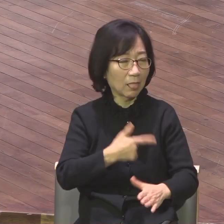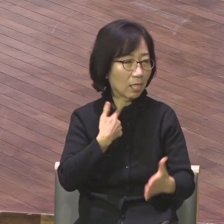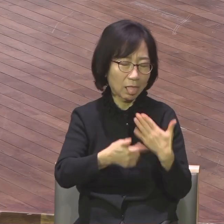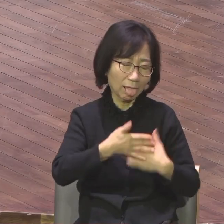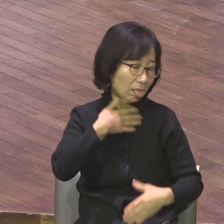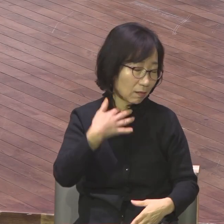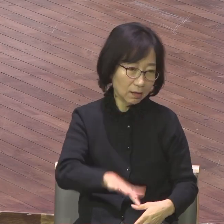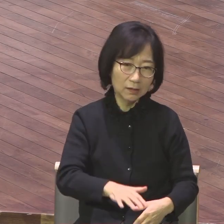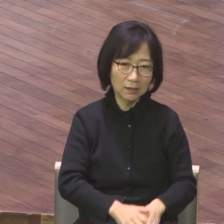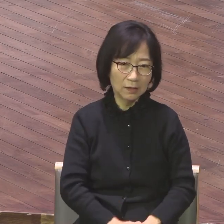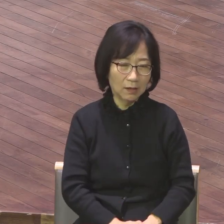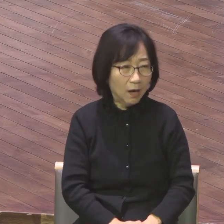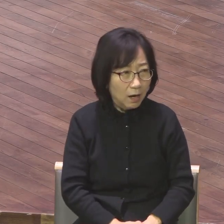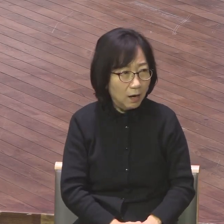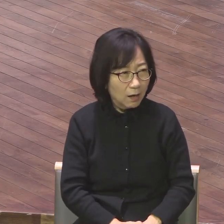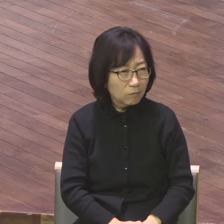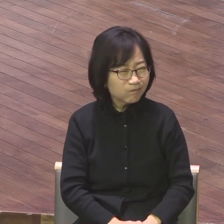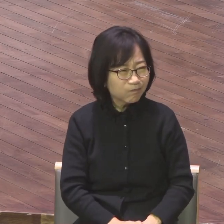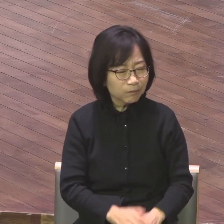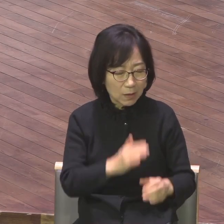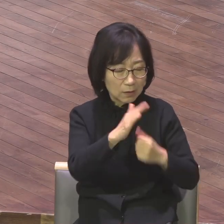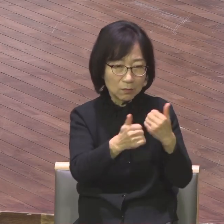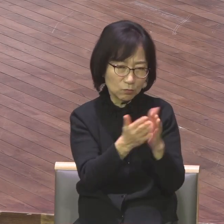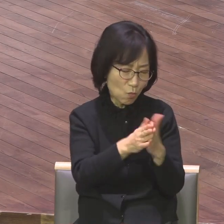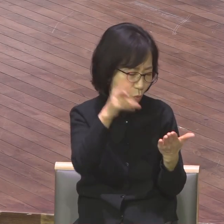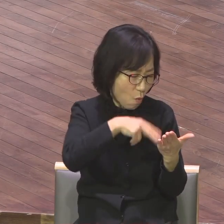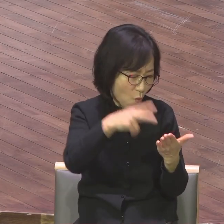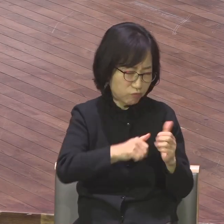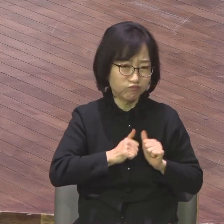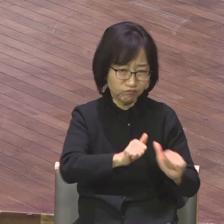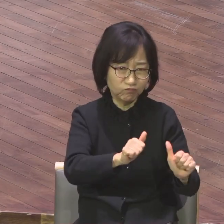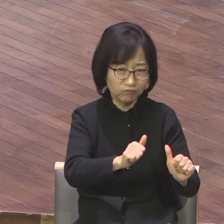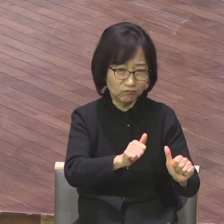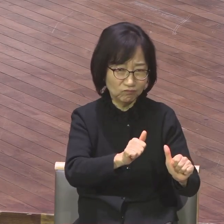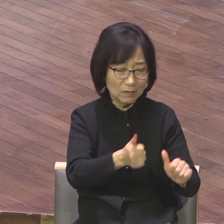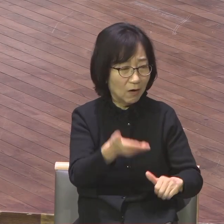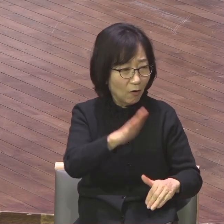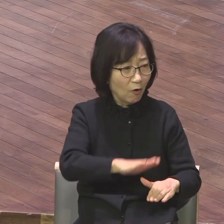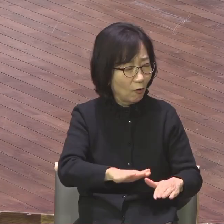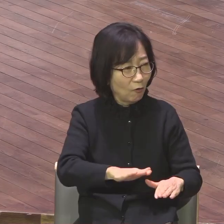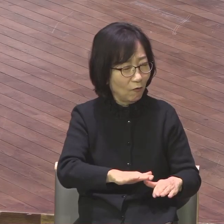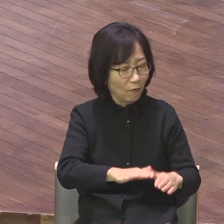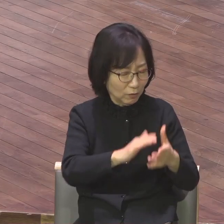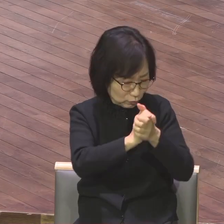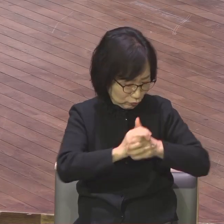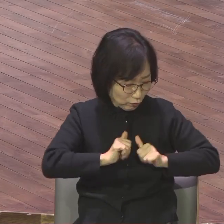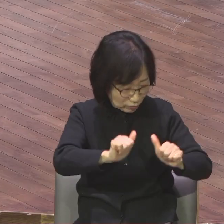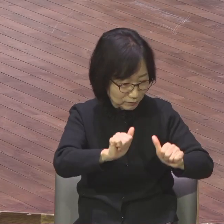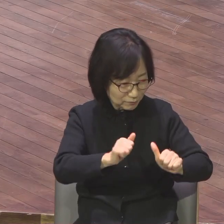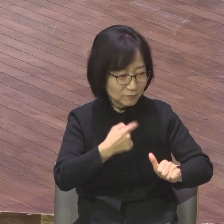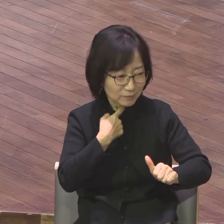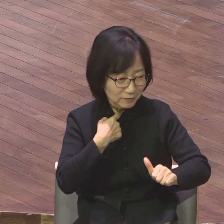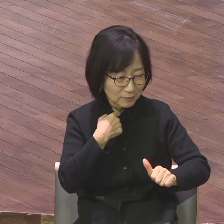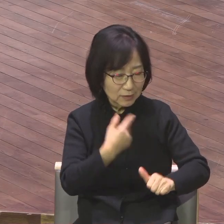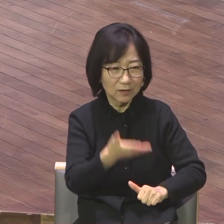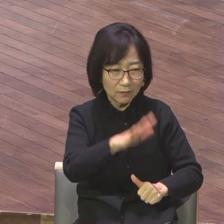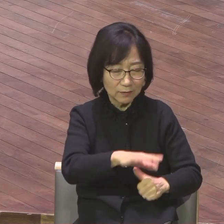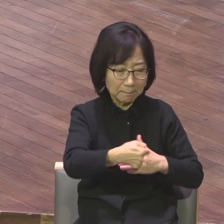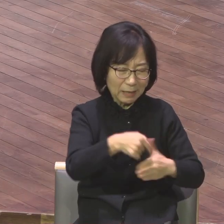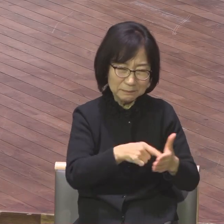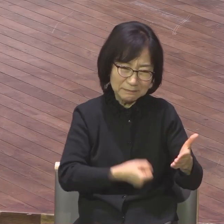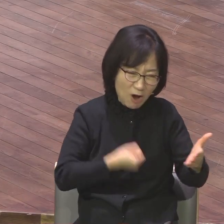체험이 없어. 성경 공부도 많이 했는데 성경도 많이 읽고 기도도 많이 하는데 결단한 적이